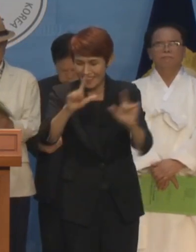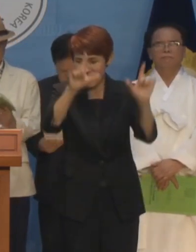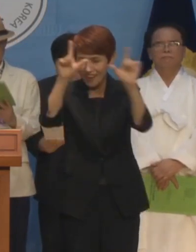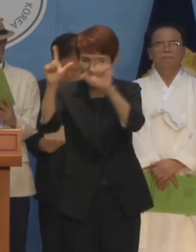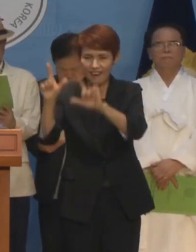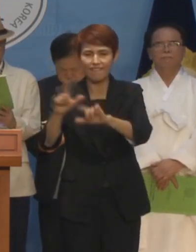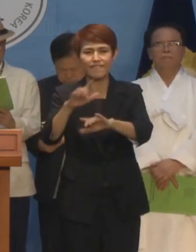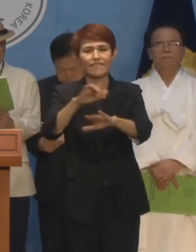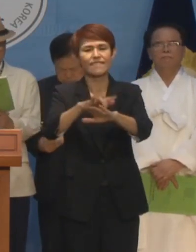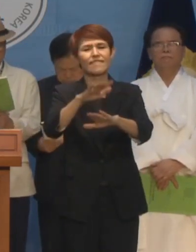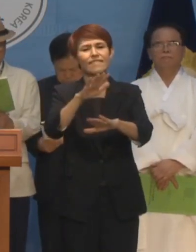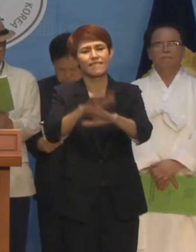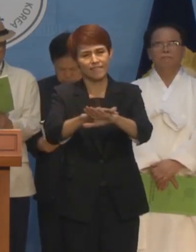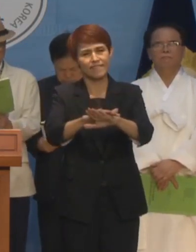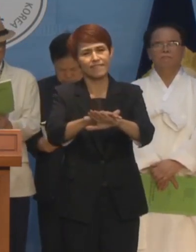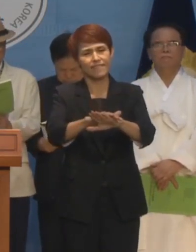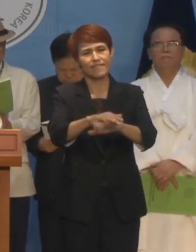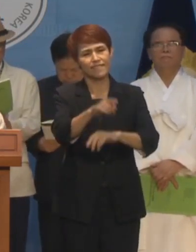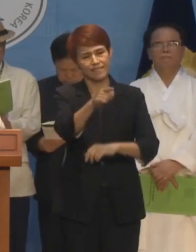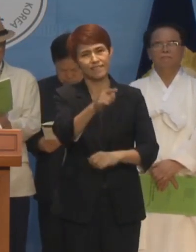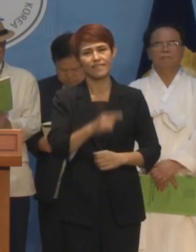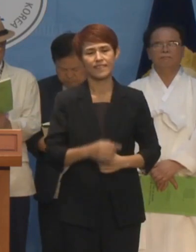버릇을 못 버리고 있다.